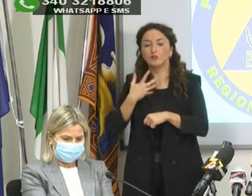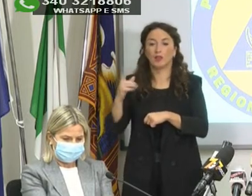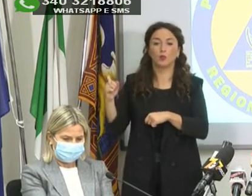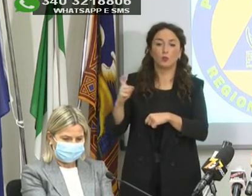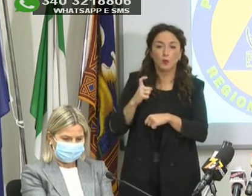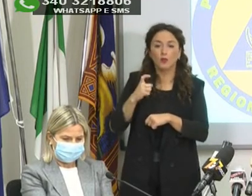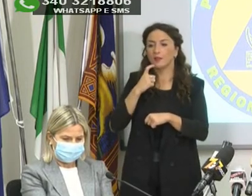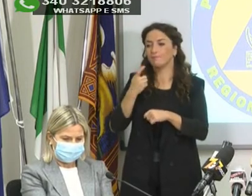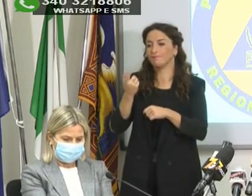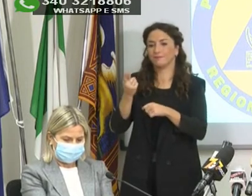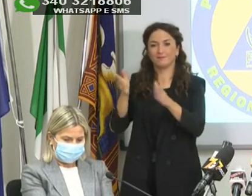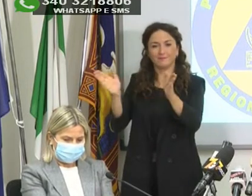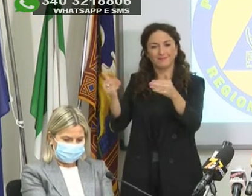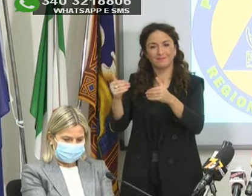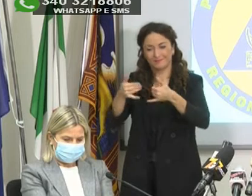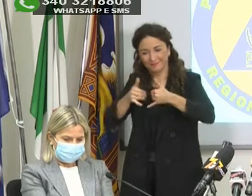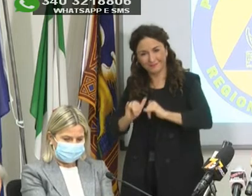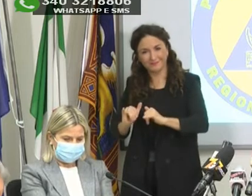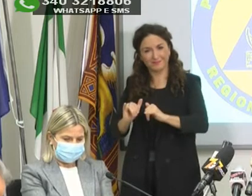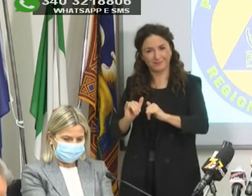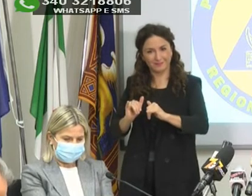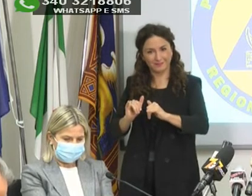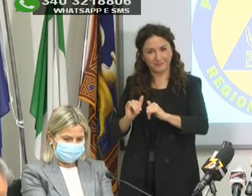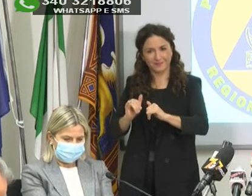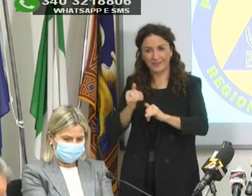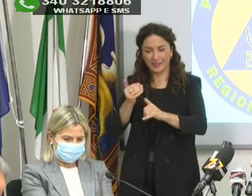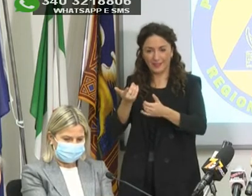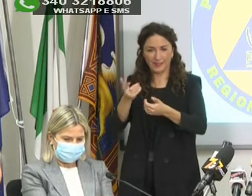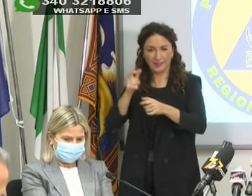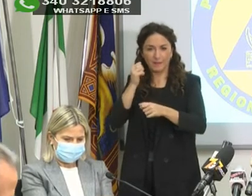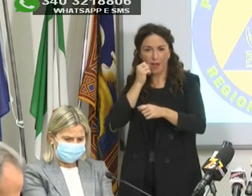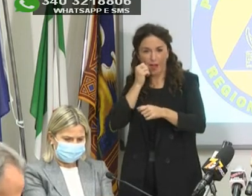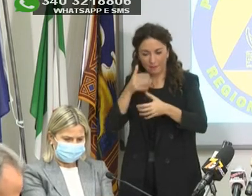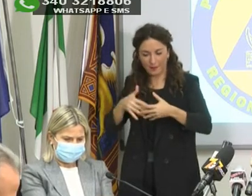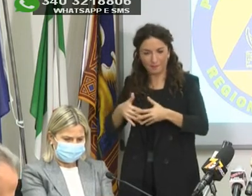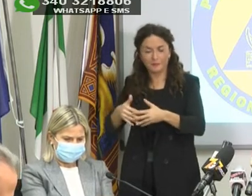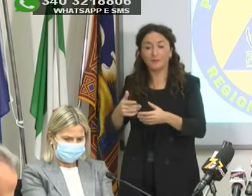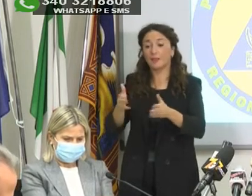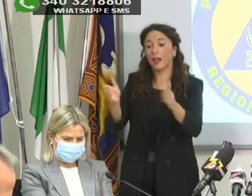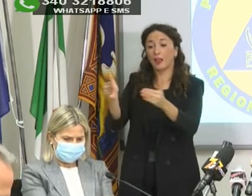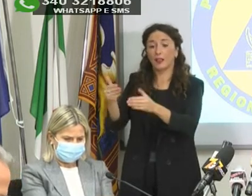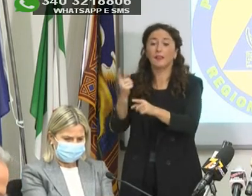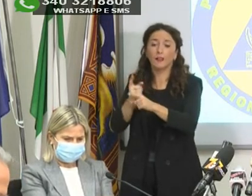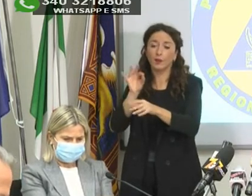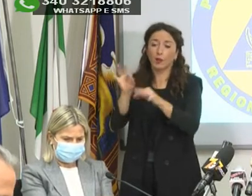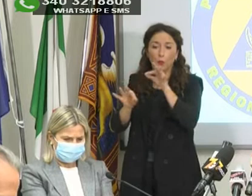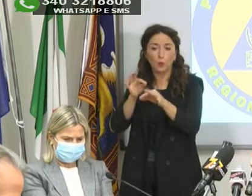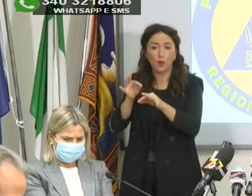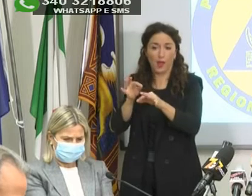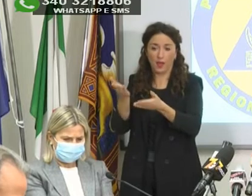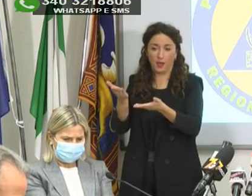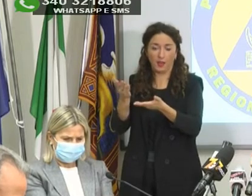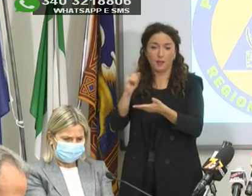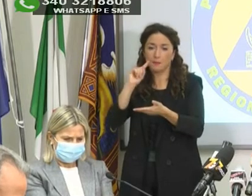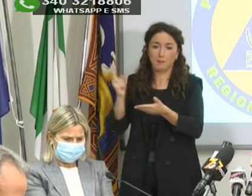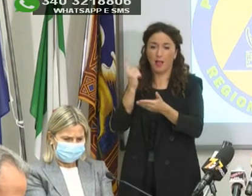dei punti nascita, di tutti coloro, di quelle categorie che hanno il sacrosanto diritto di essere curate in maniera migliore.